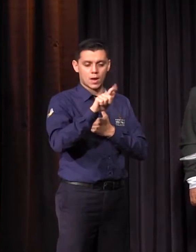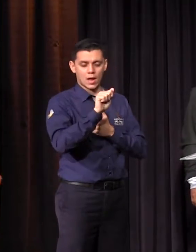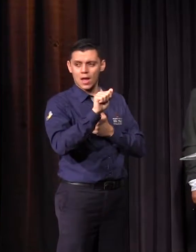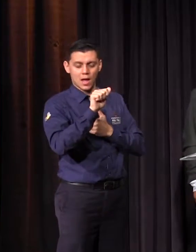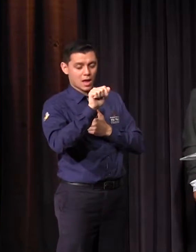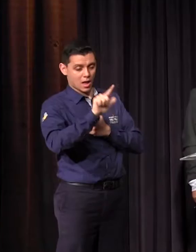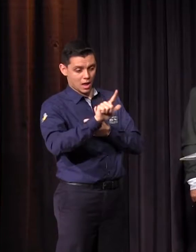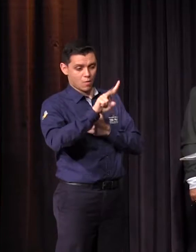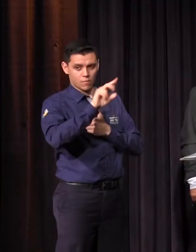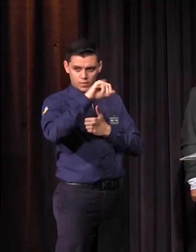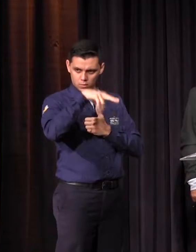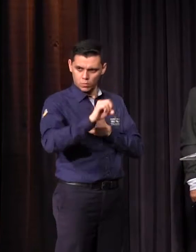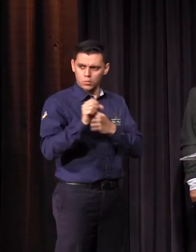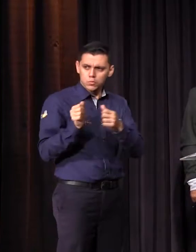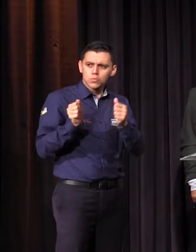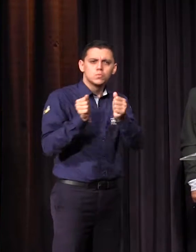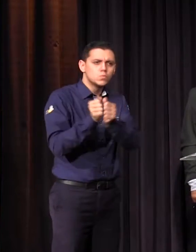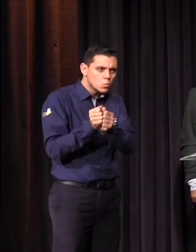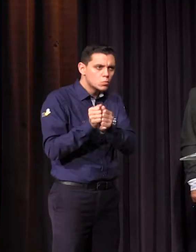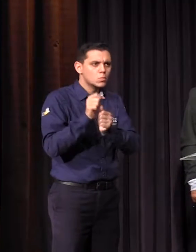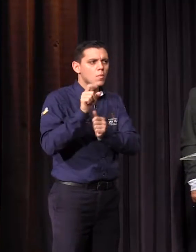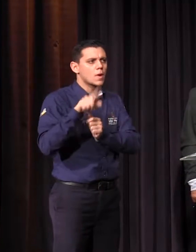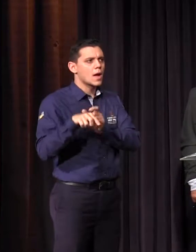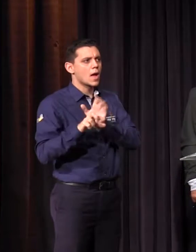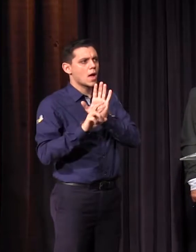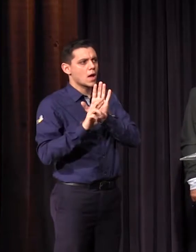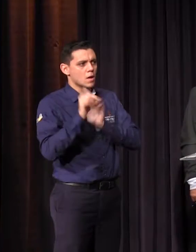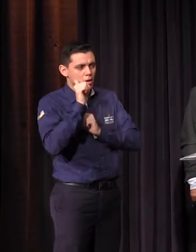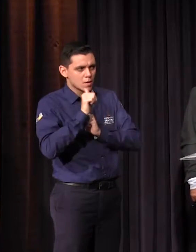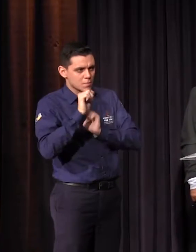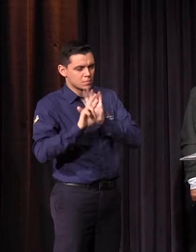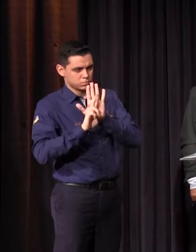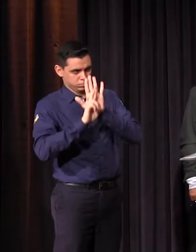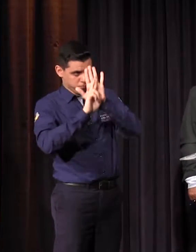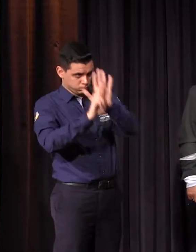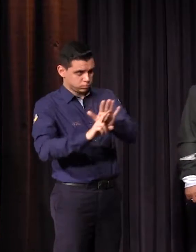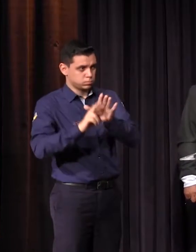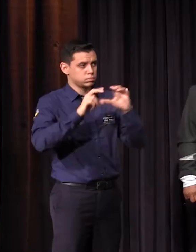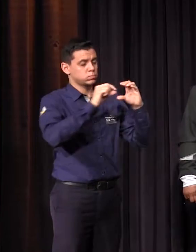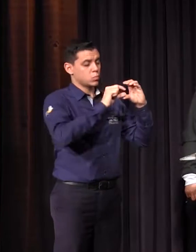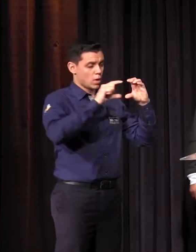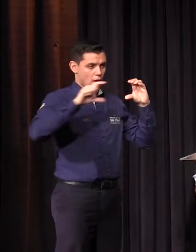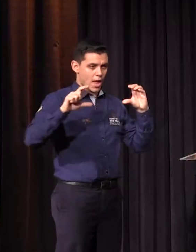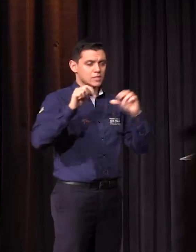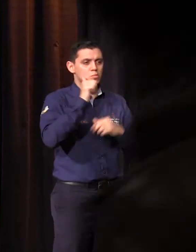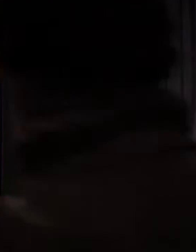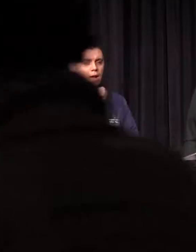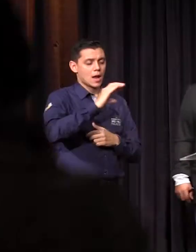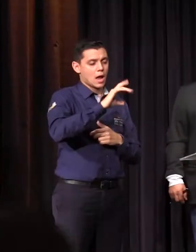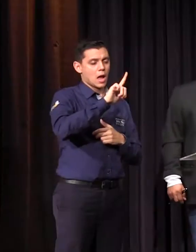ele a representante do crash de guaianazes e cláudia maria da silva lourenço